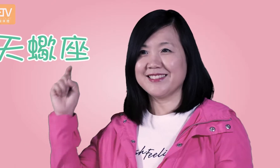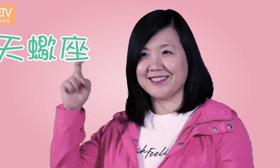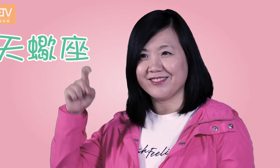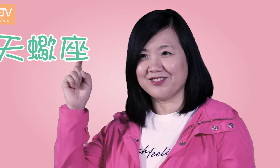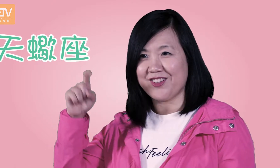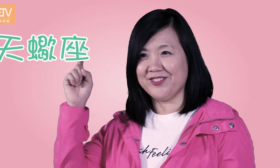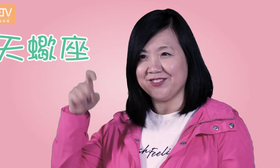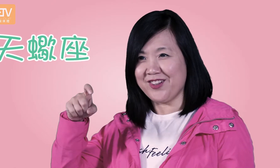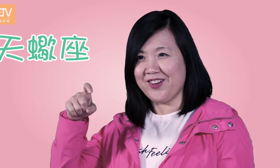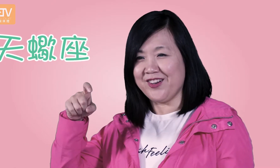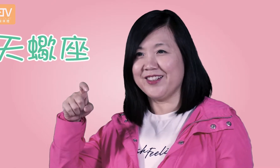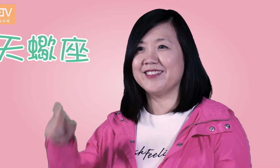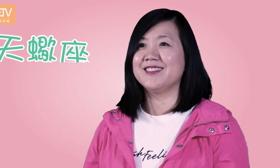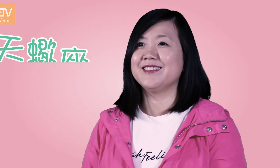天蝎座。